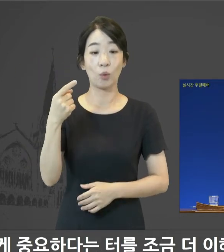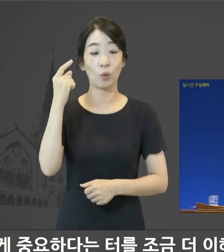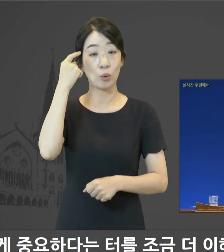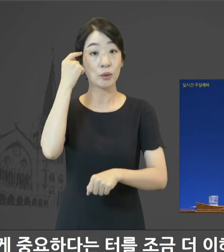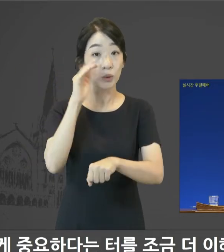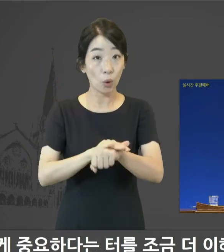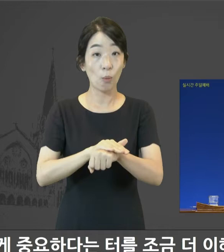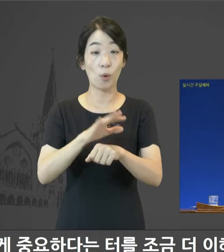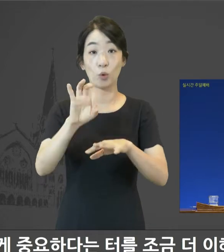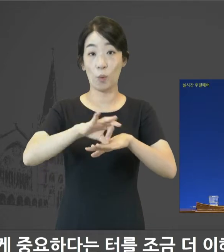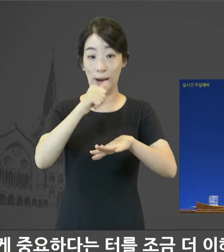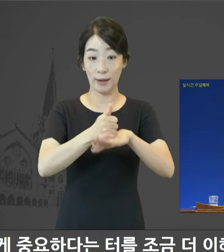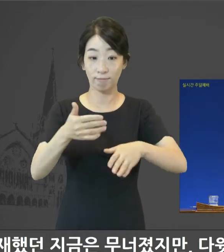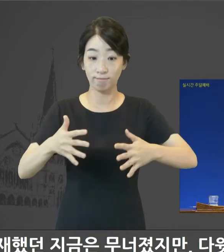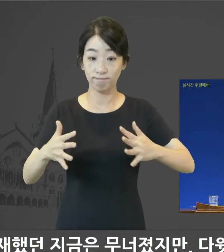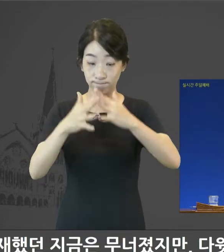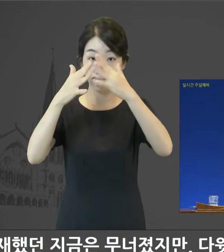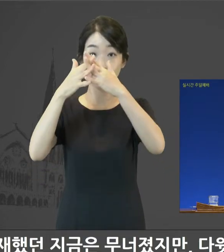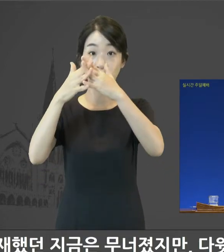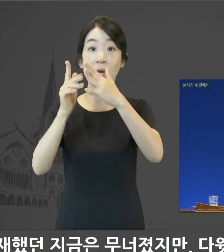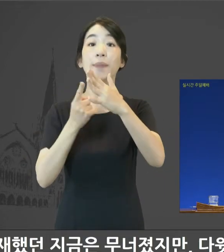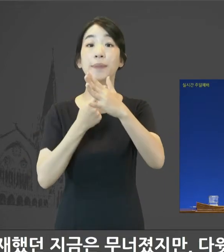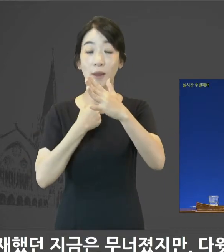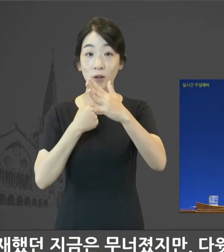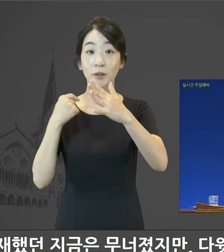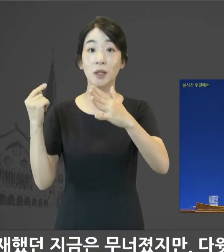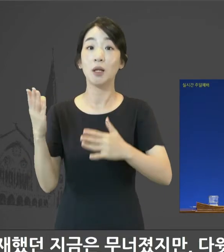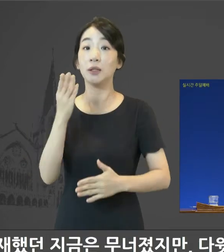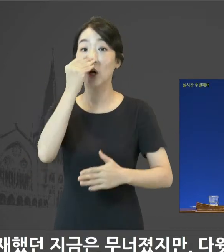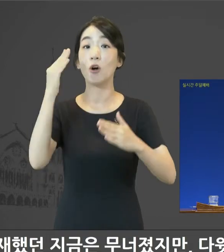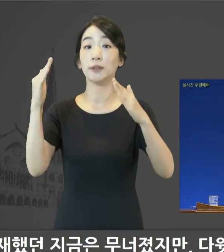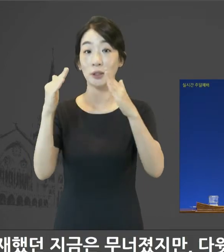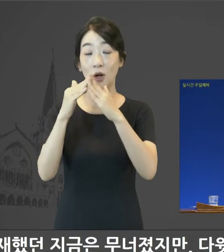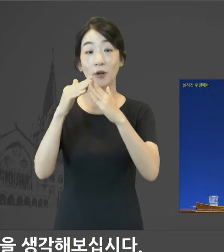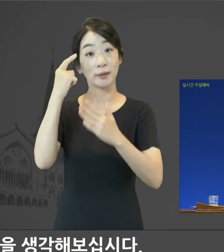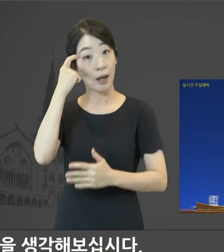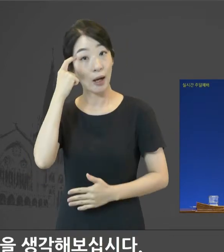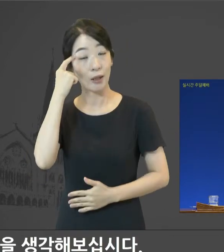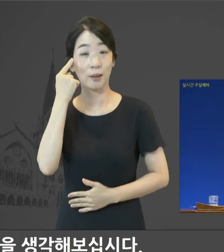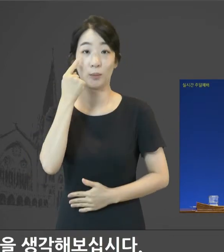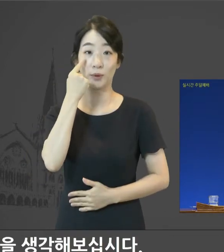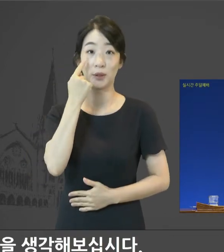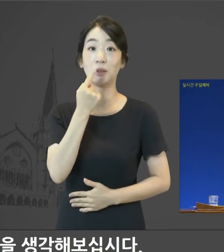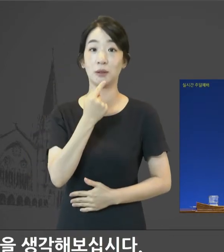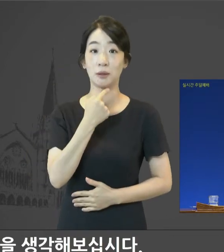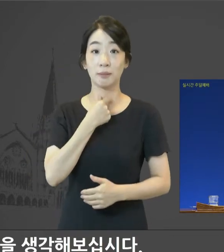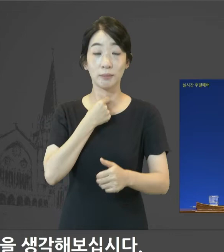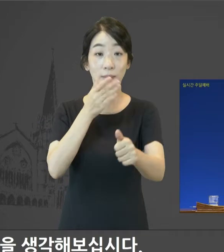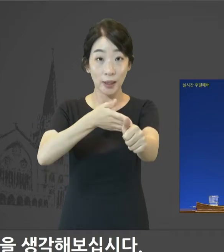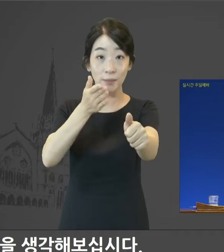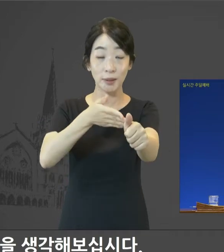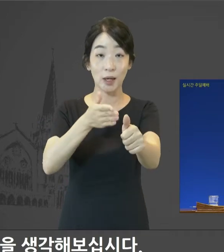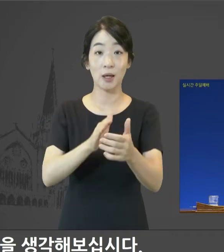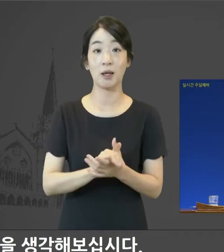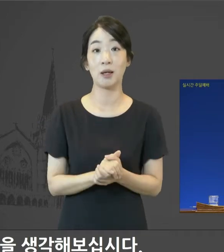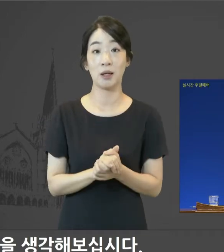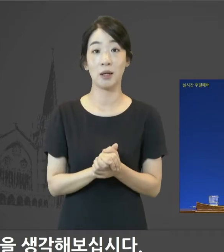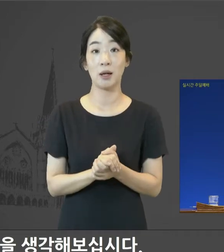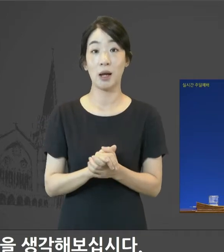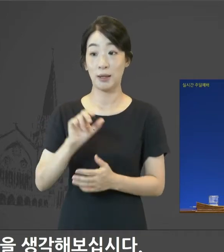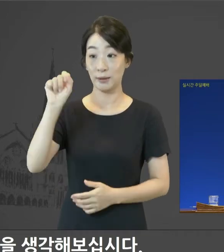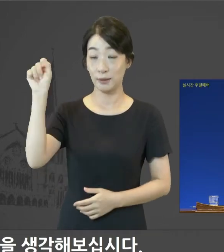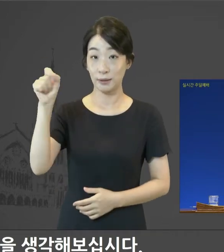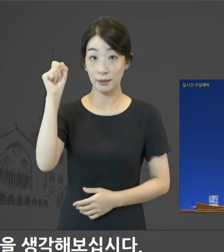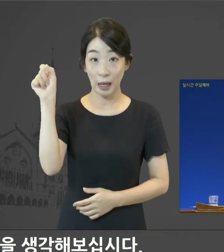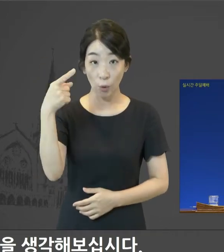다시 세워졌던 그 성전을 생각해 보십시다. 특별히 다윗이 계획하고 솔로몬이 세웠던